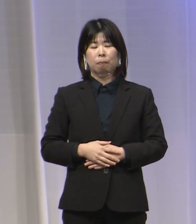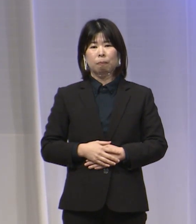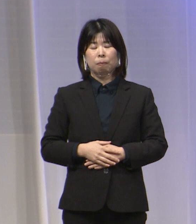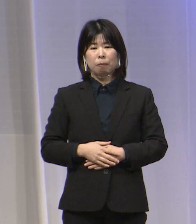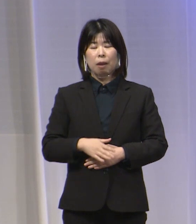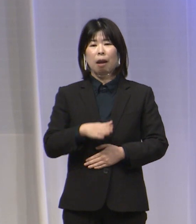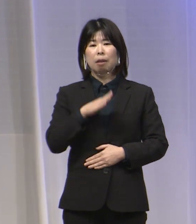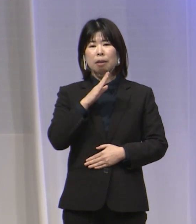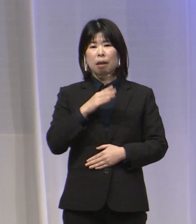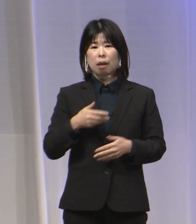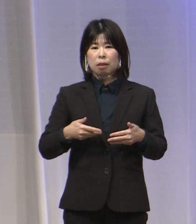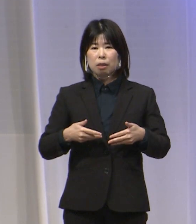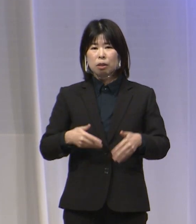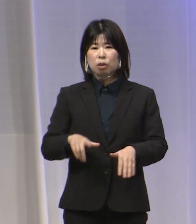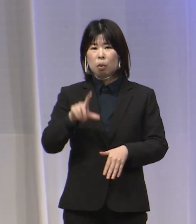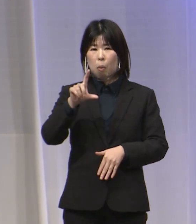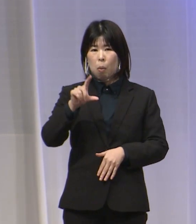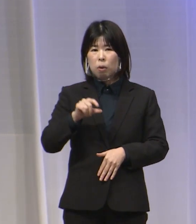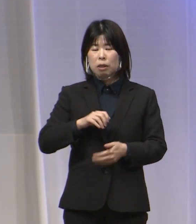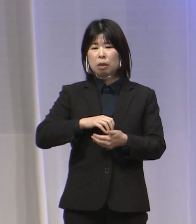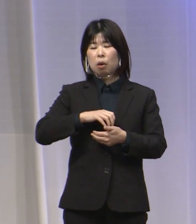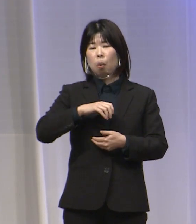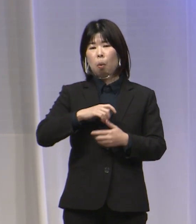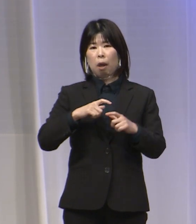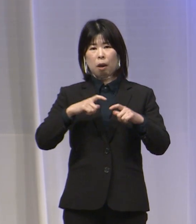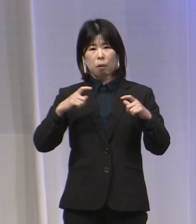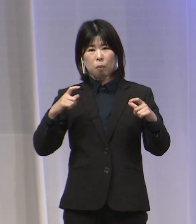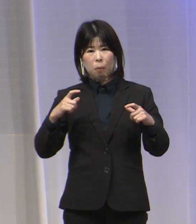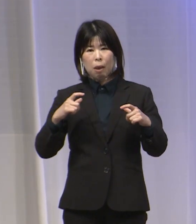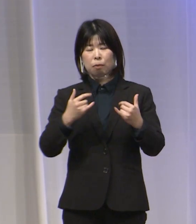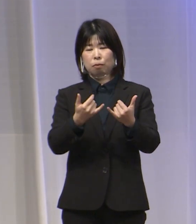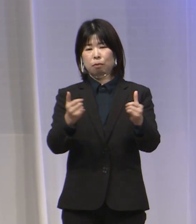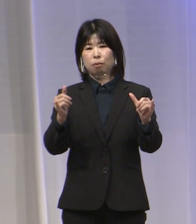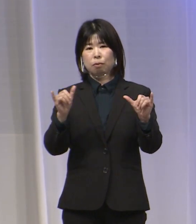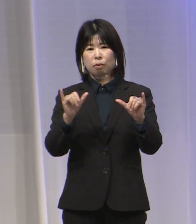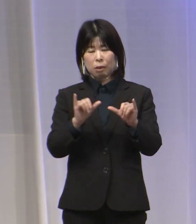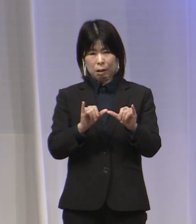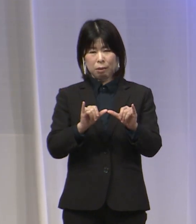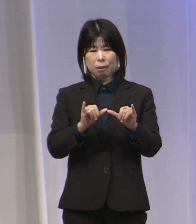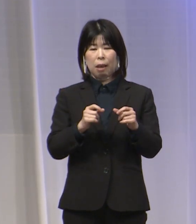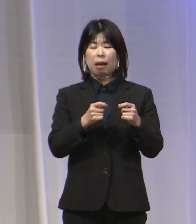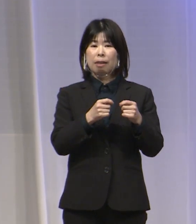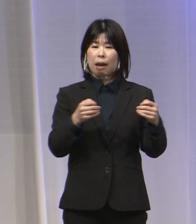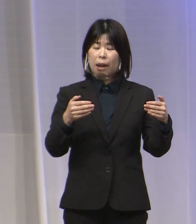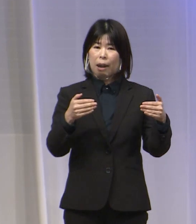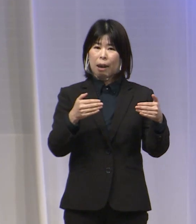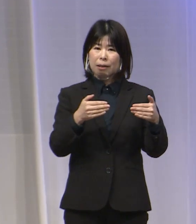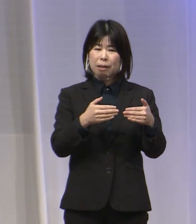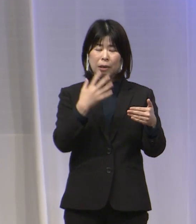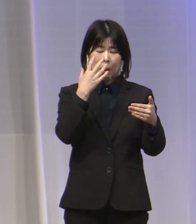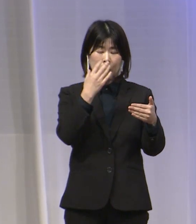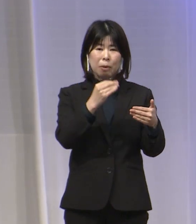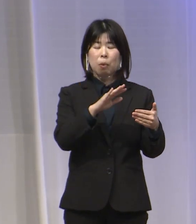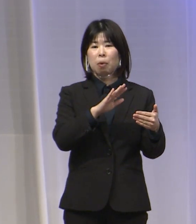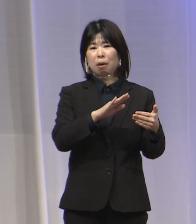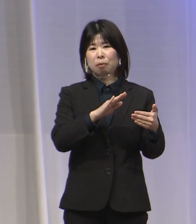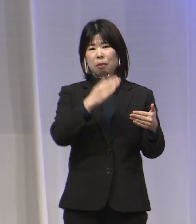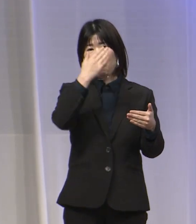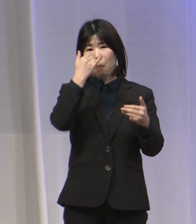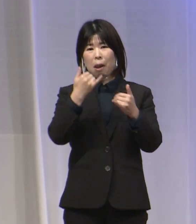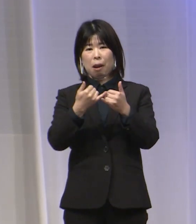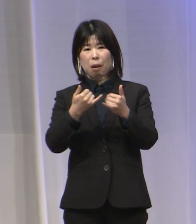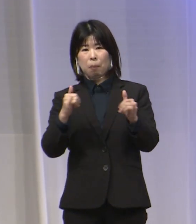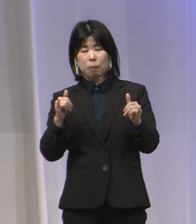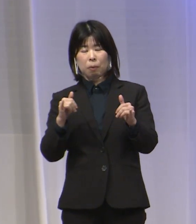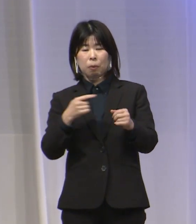実際に少子高齢化社会の日本においてこの魅力ある街長崎から私たちはたものの力が